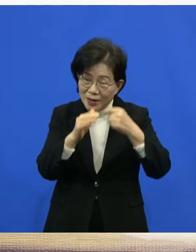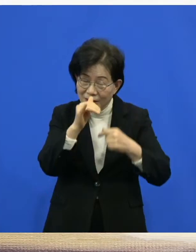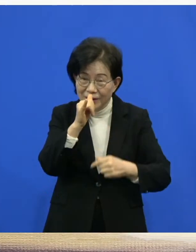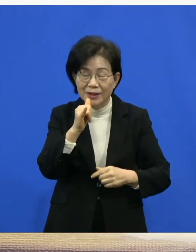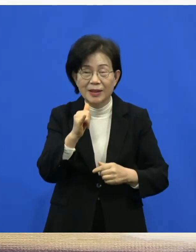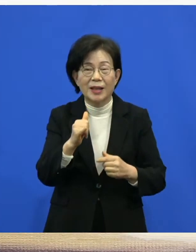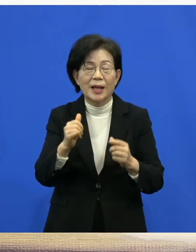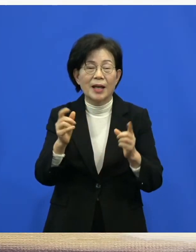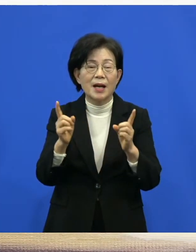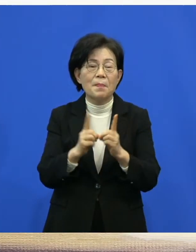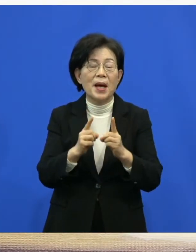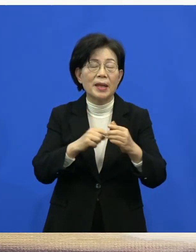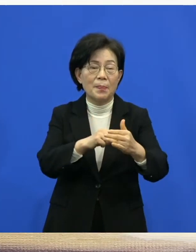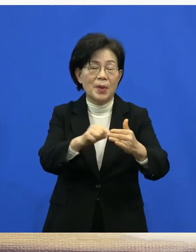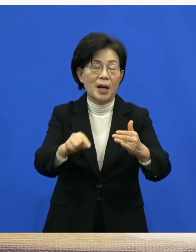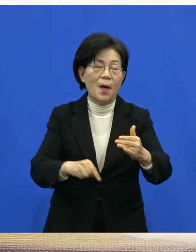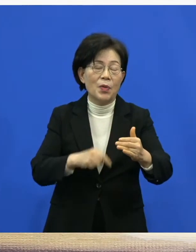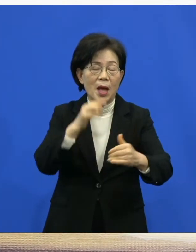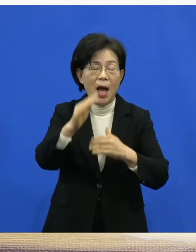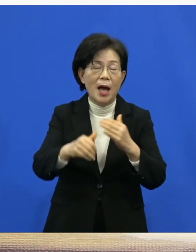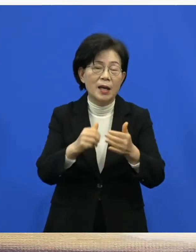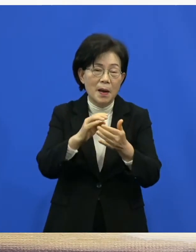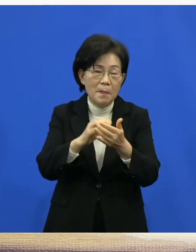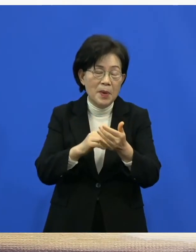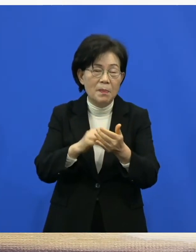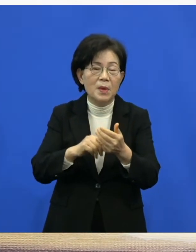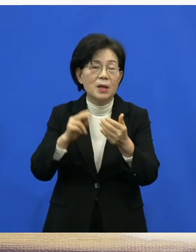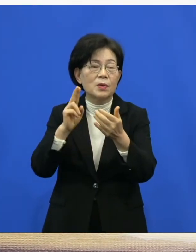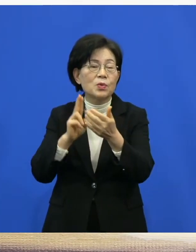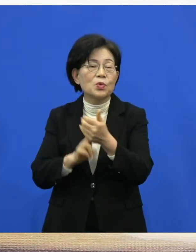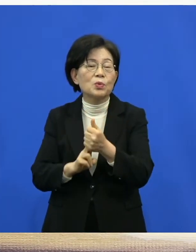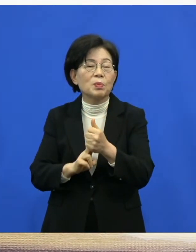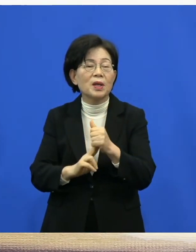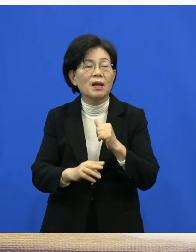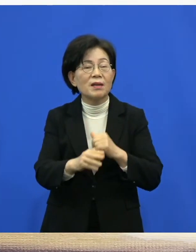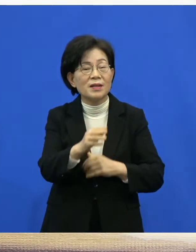그 만남들 속에도 하나님의 비밀은 숨어 있을 수 있다.